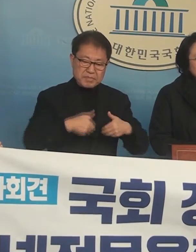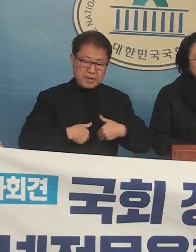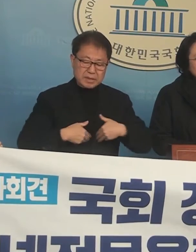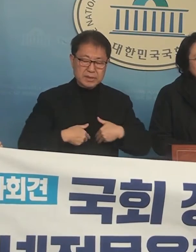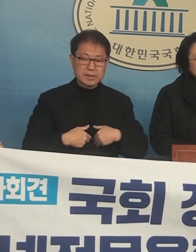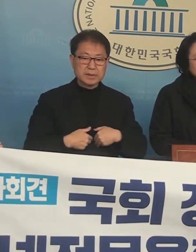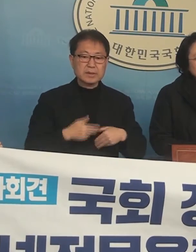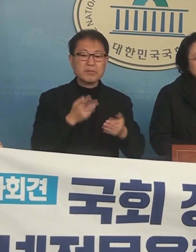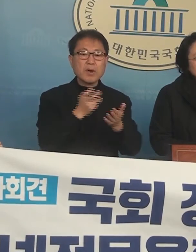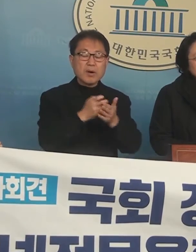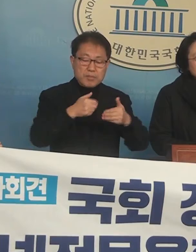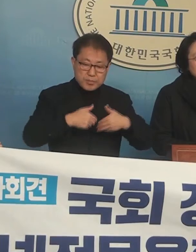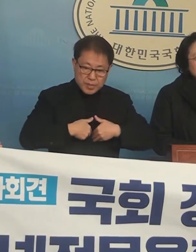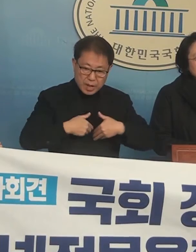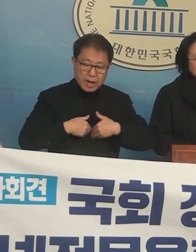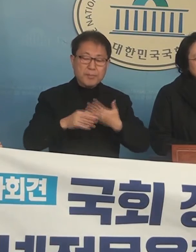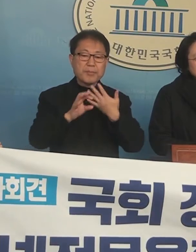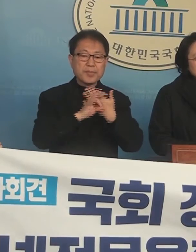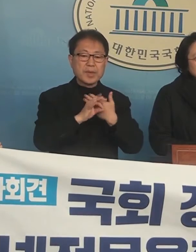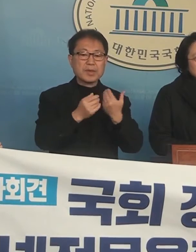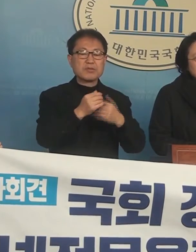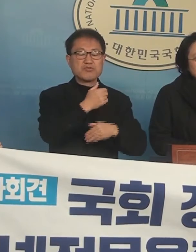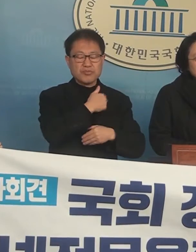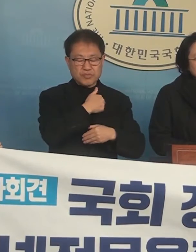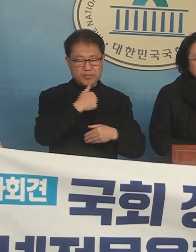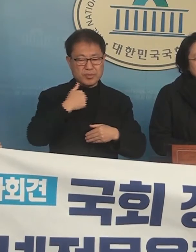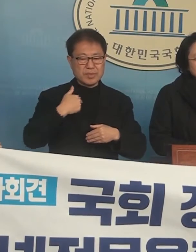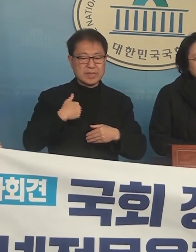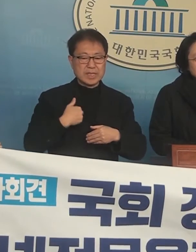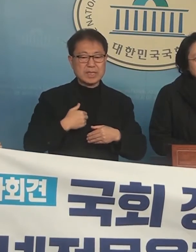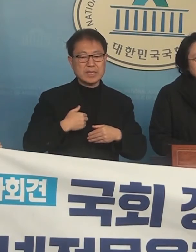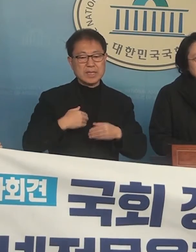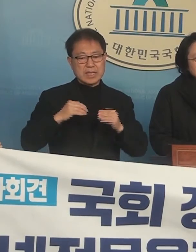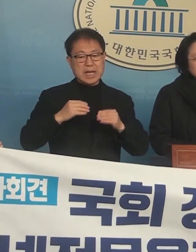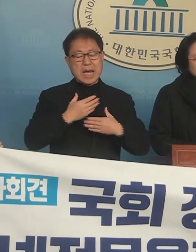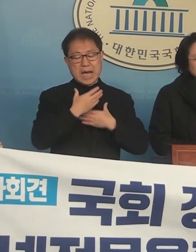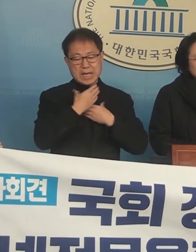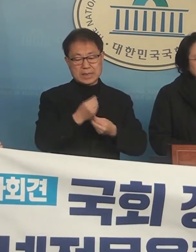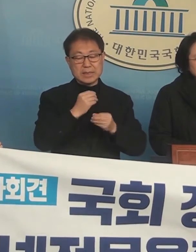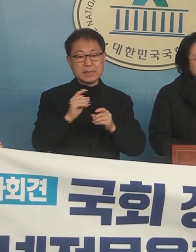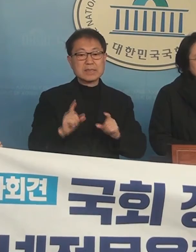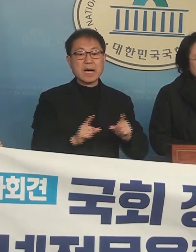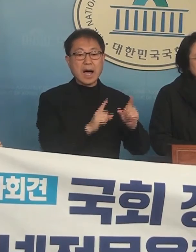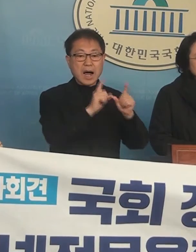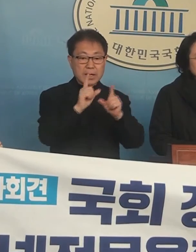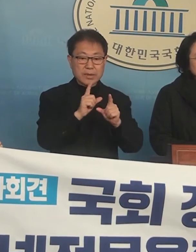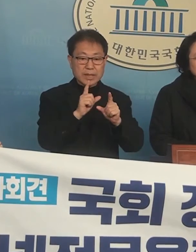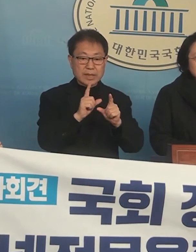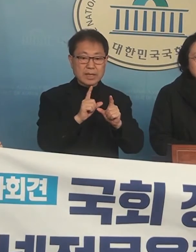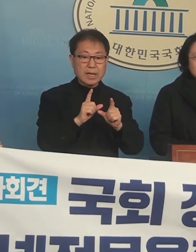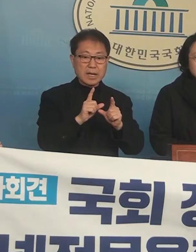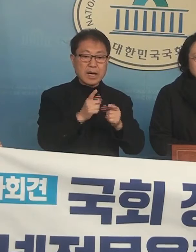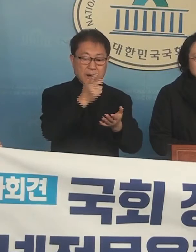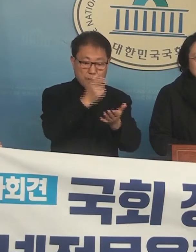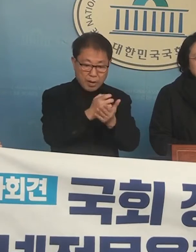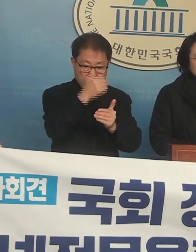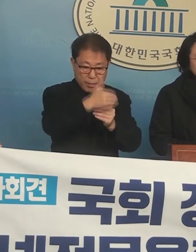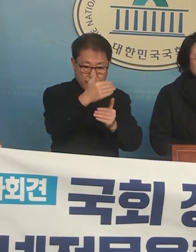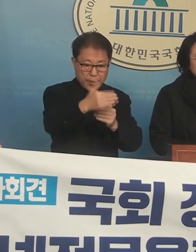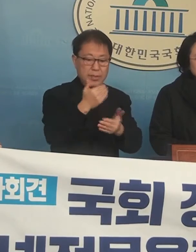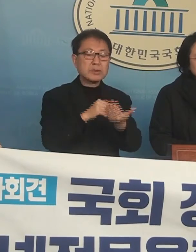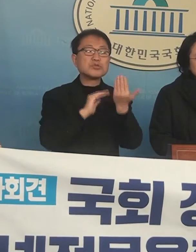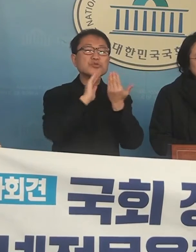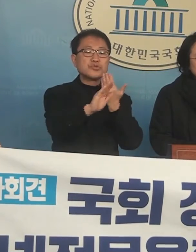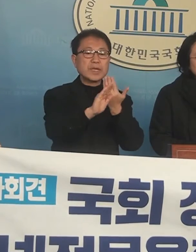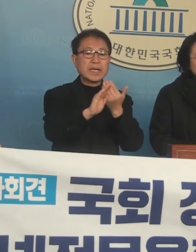만약에 필요하다라면 그 점에 대해서 충분하게 소비자들이 안전하게 살 수 있는 장치들을 다 보장한 뒤에